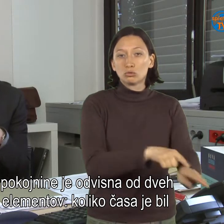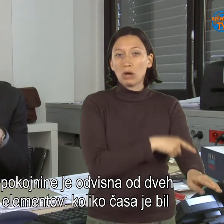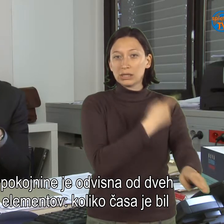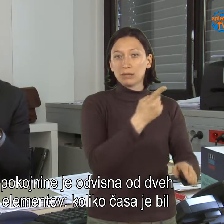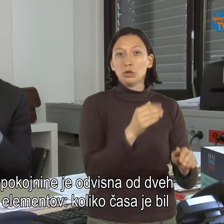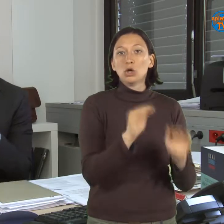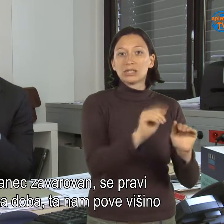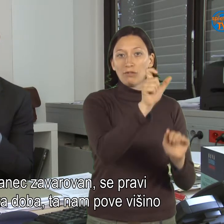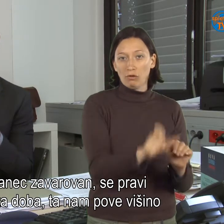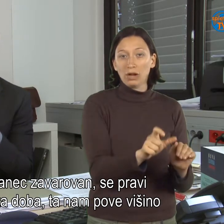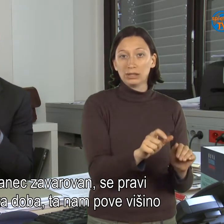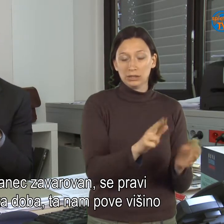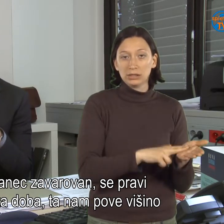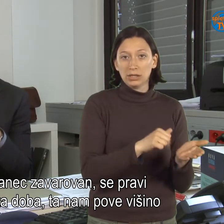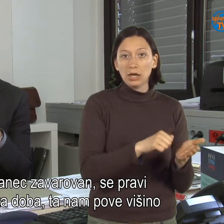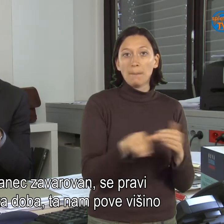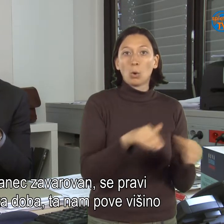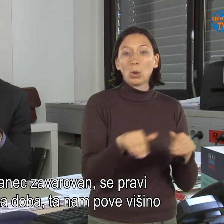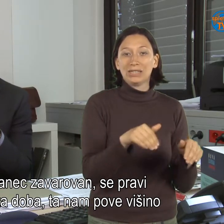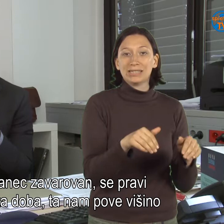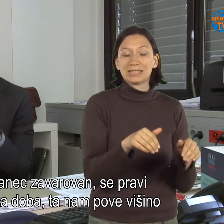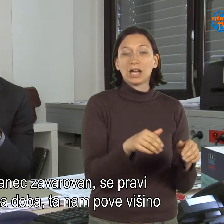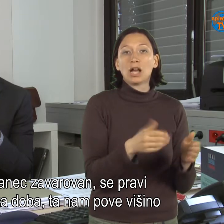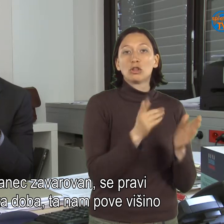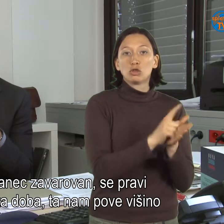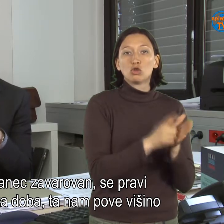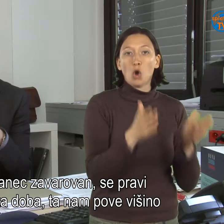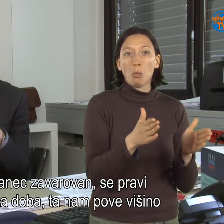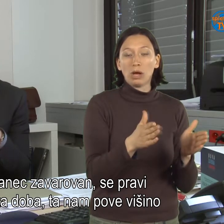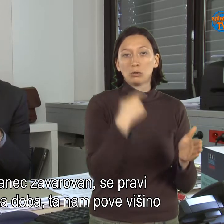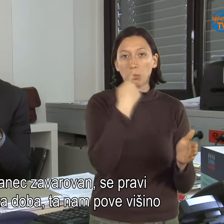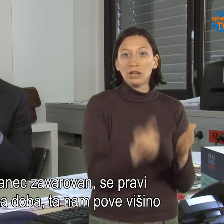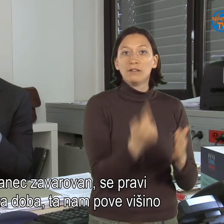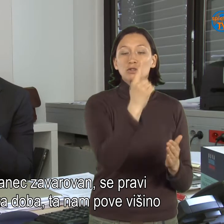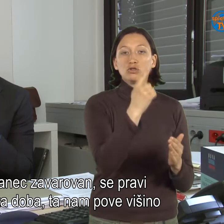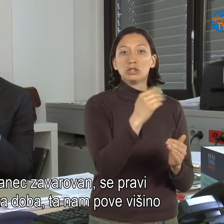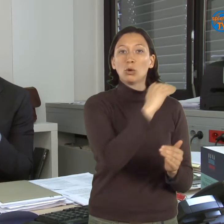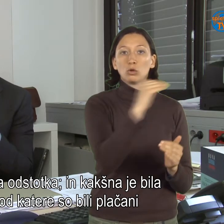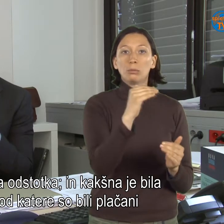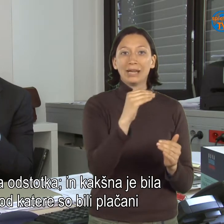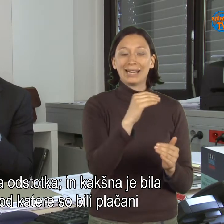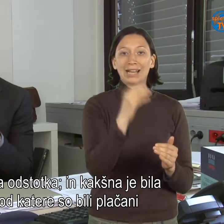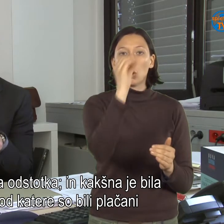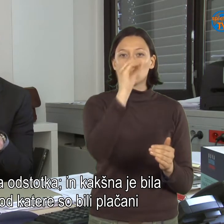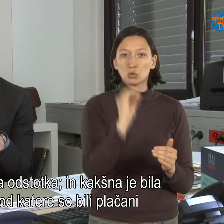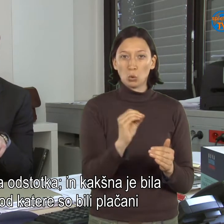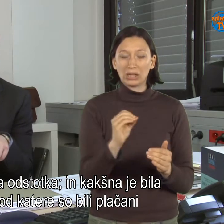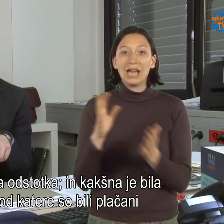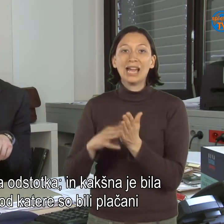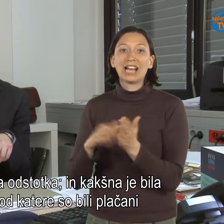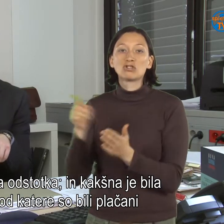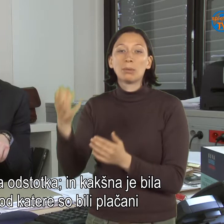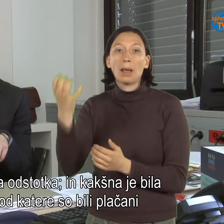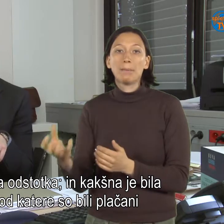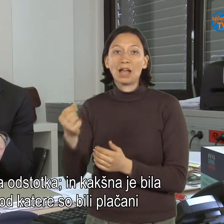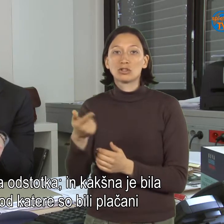časa je bil zavarovanec zavarovan, se pravi pokojninska doba, ker ta pokojninska doba nam pove višino odmernega odstotka, in pa